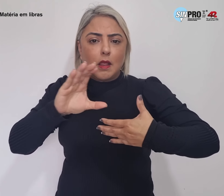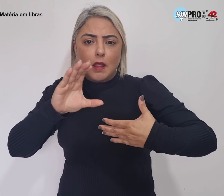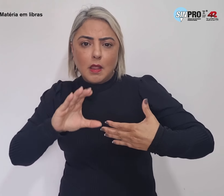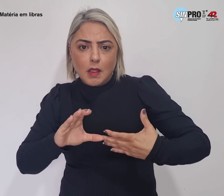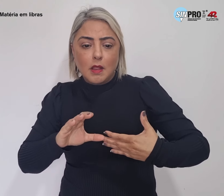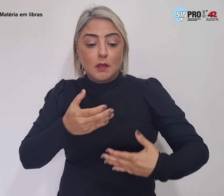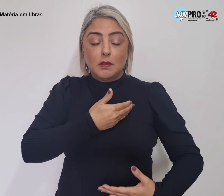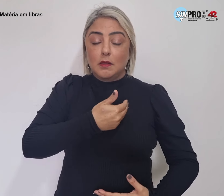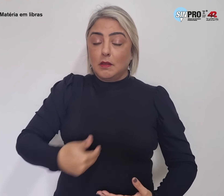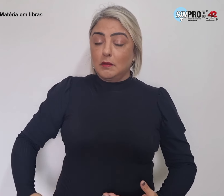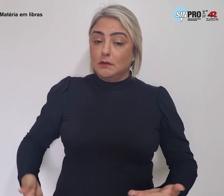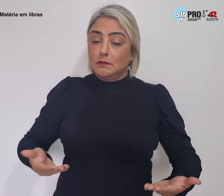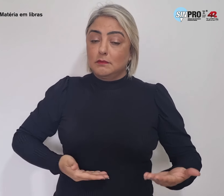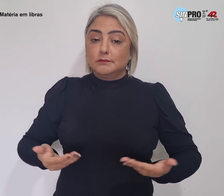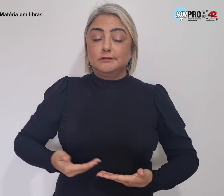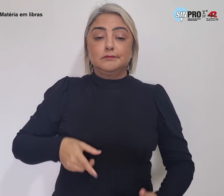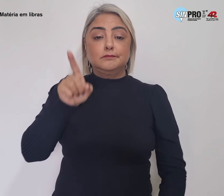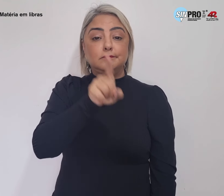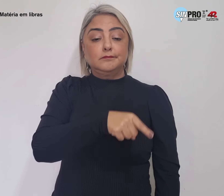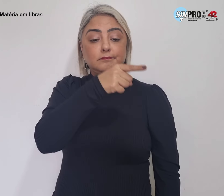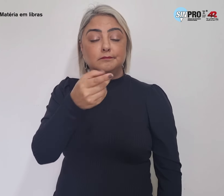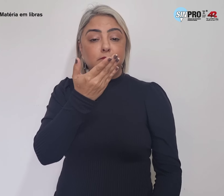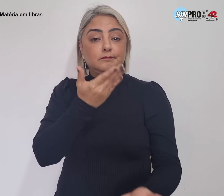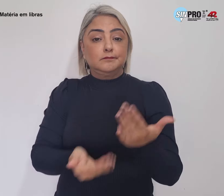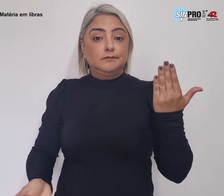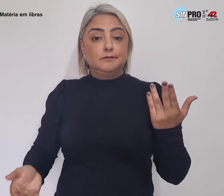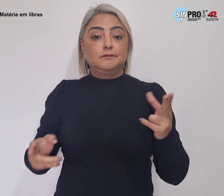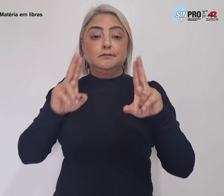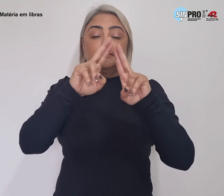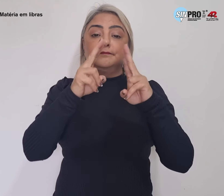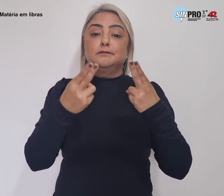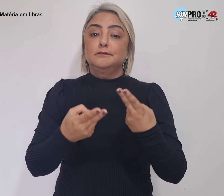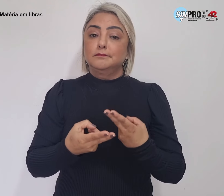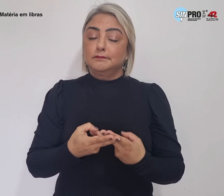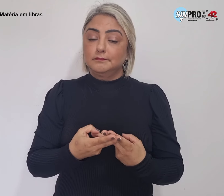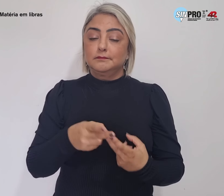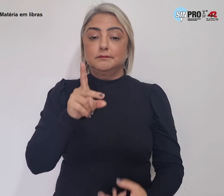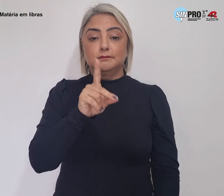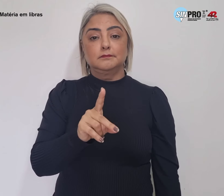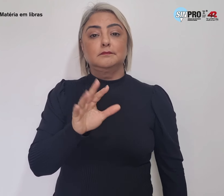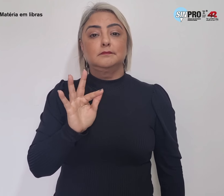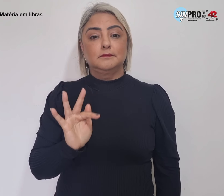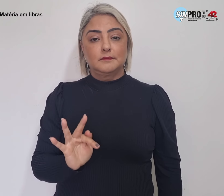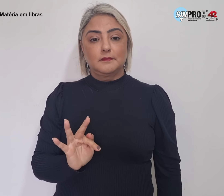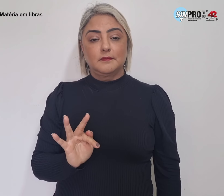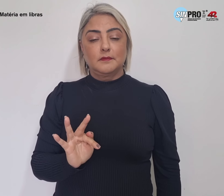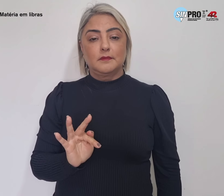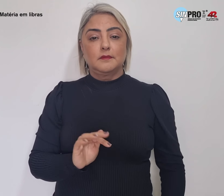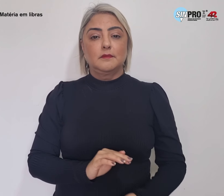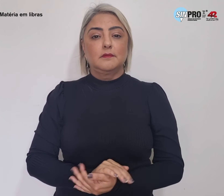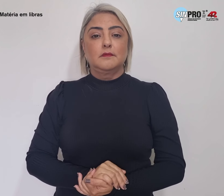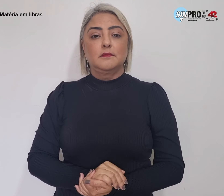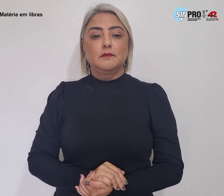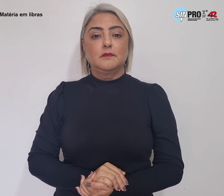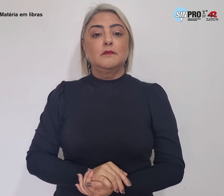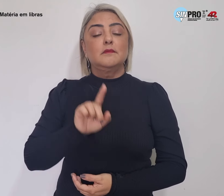derrubado pela Câmara Legislativa do Distrito Federal. É uma conquista importante nossa,